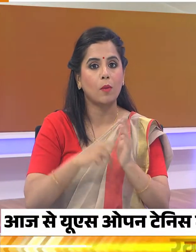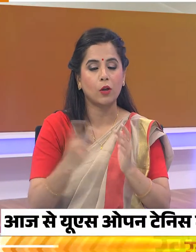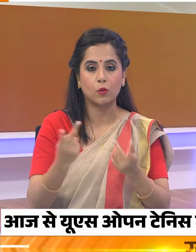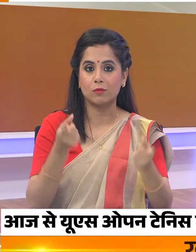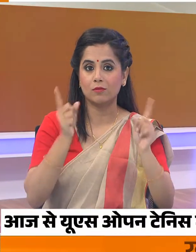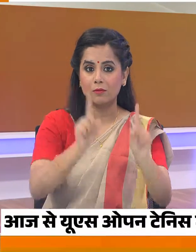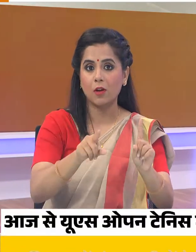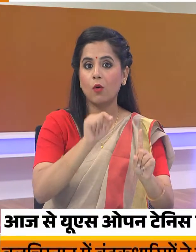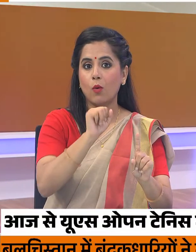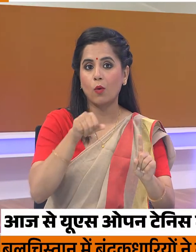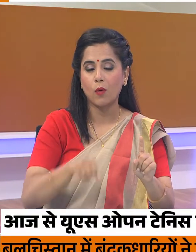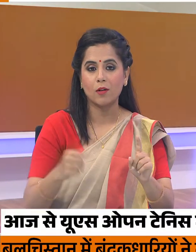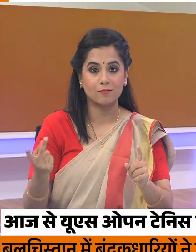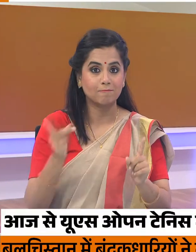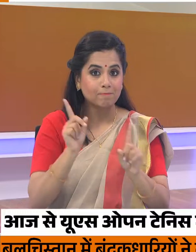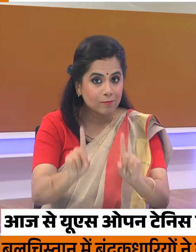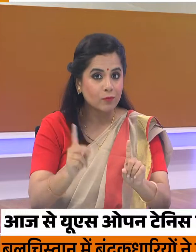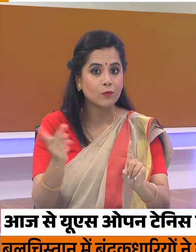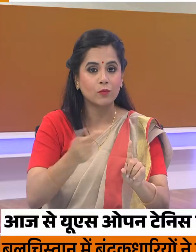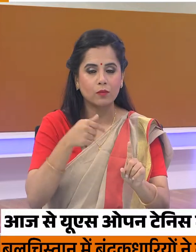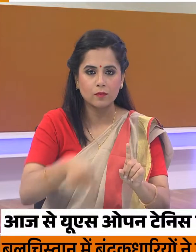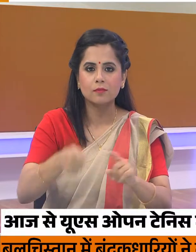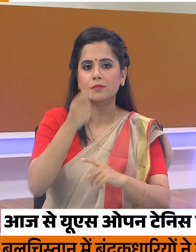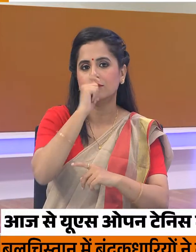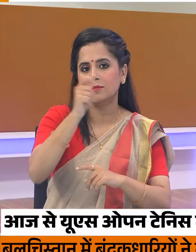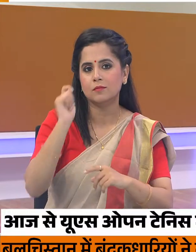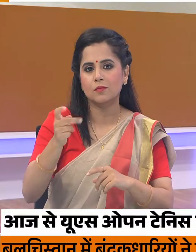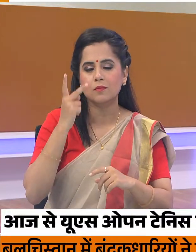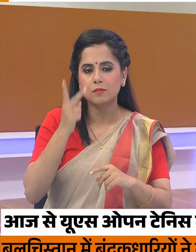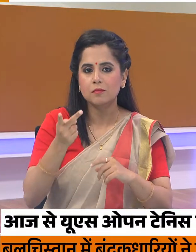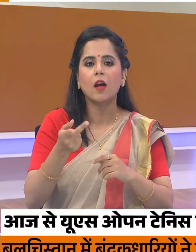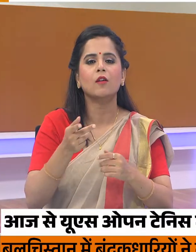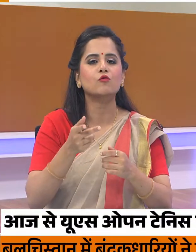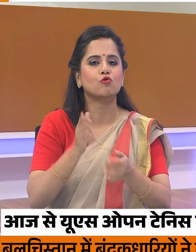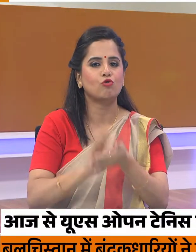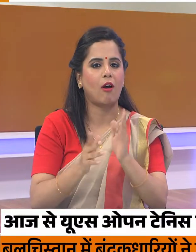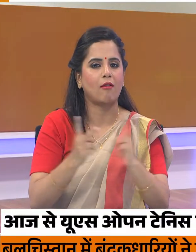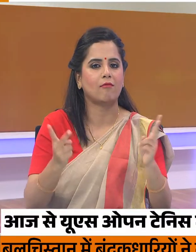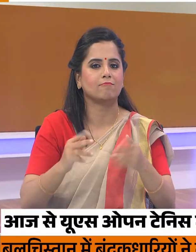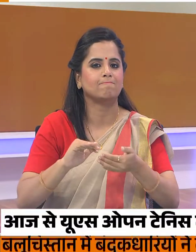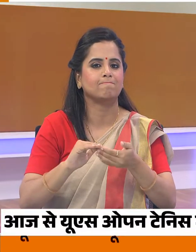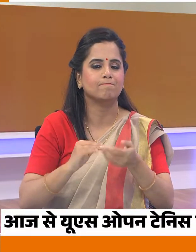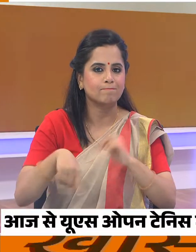में अपने जोड़ीदार के साथ पेश करेंगे चुनौती।